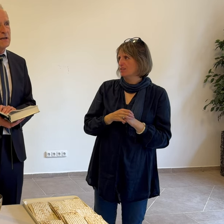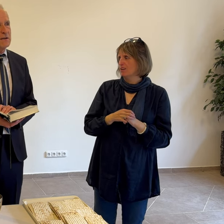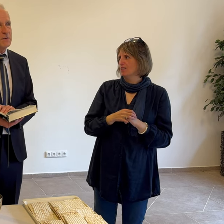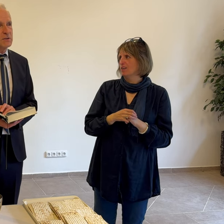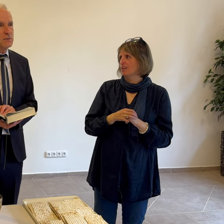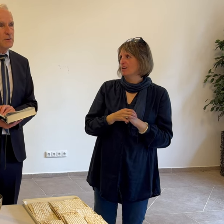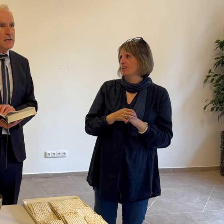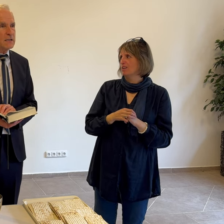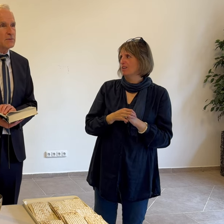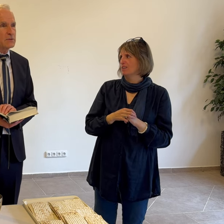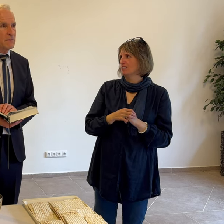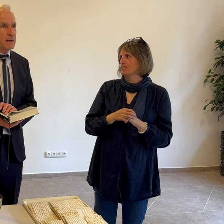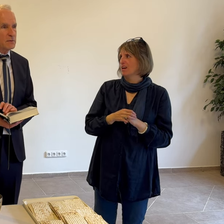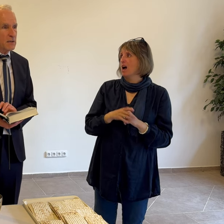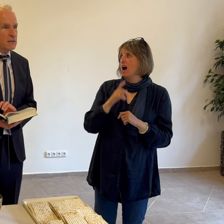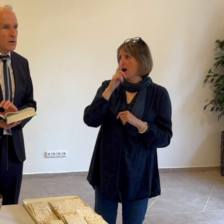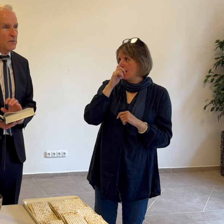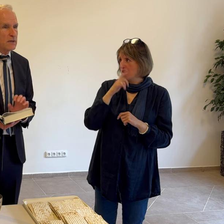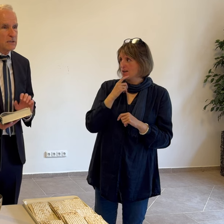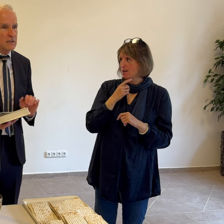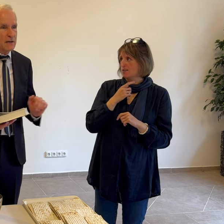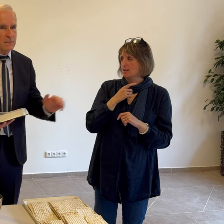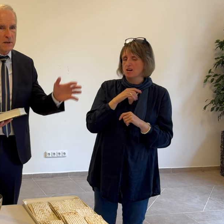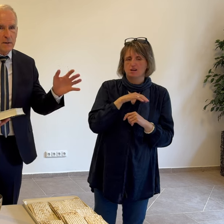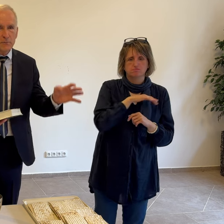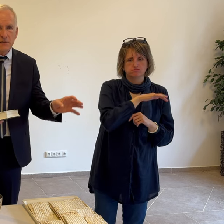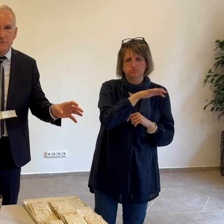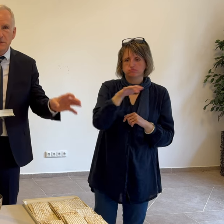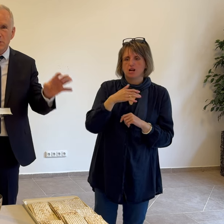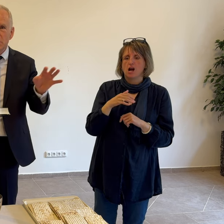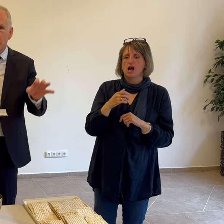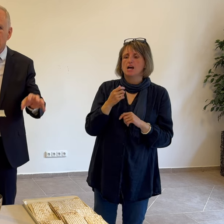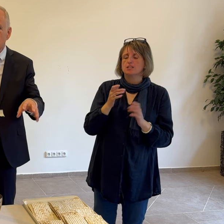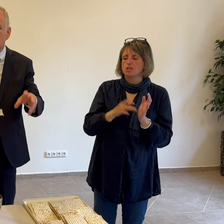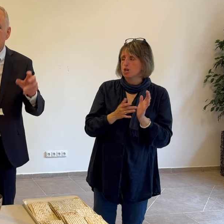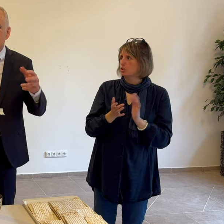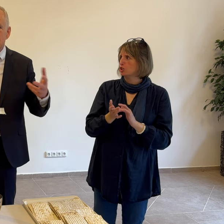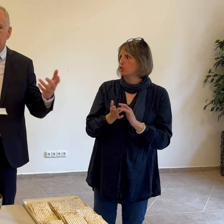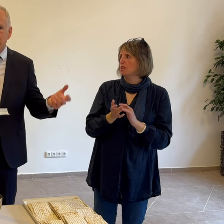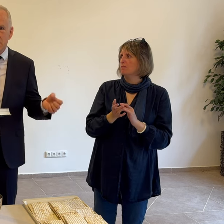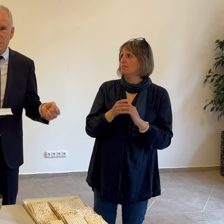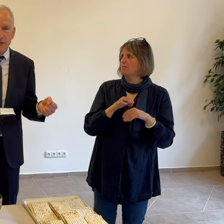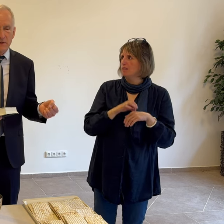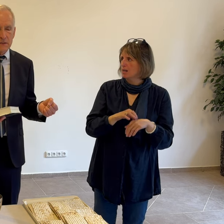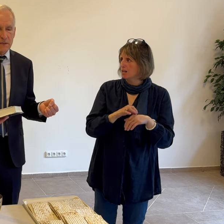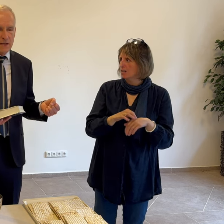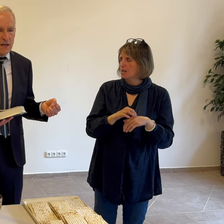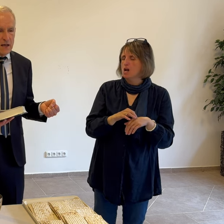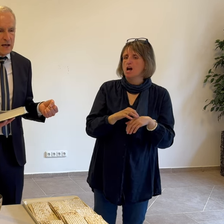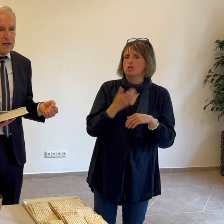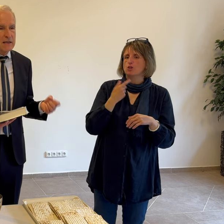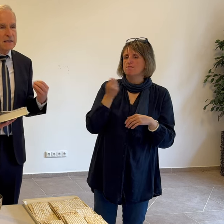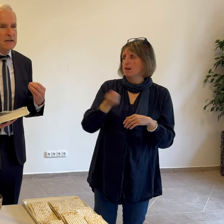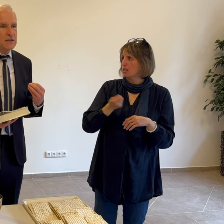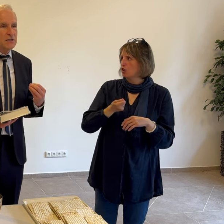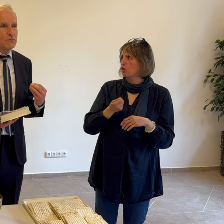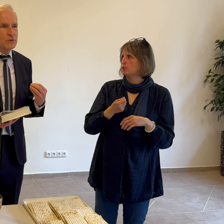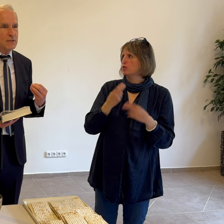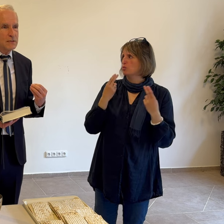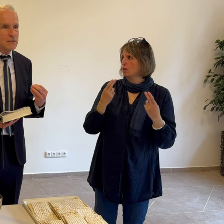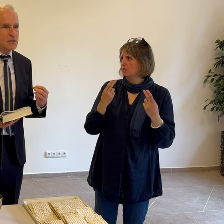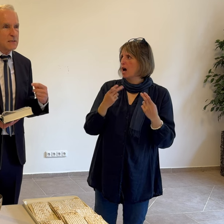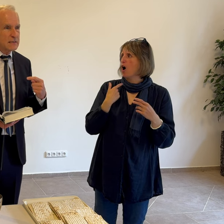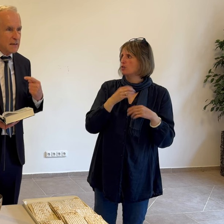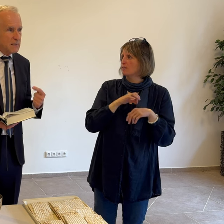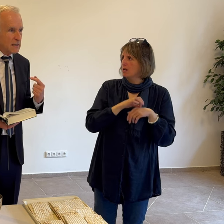protože většinou Kristus vedl všechny hovory a říkal jim kam půjdeme co budeme dělat říkal jim různé věci ale tady je že